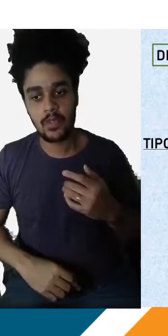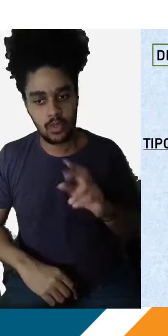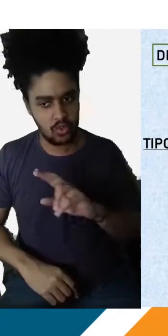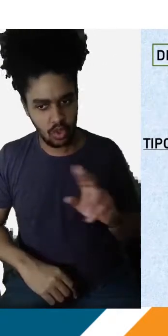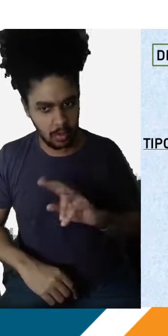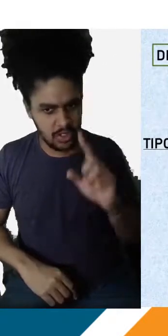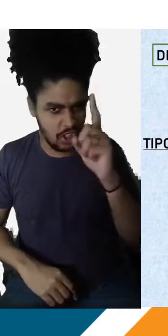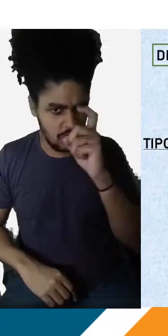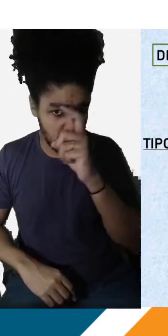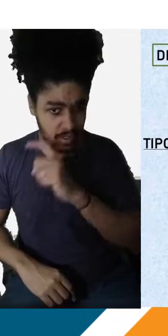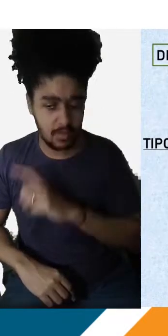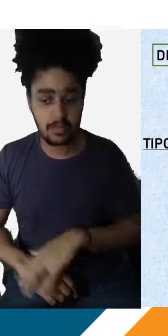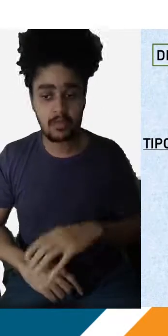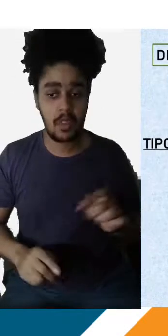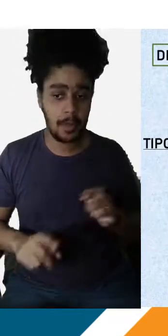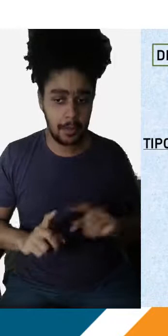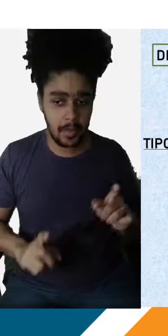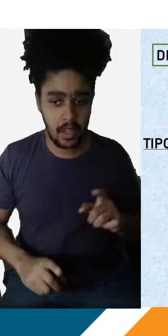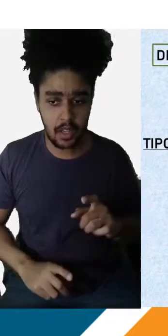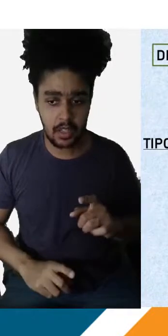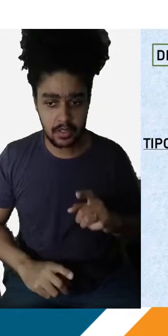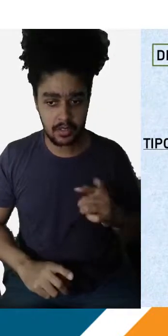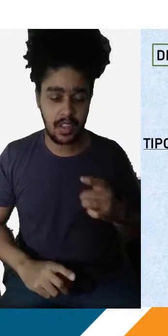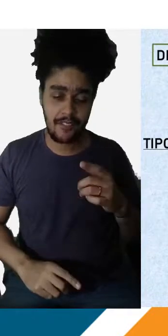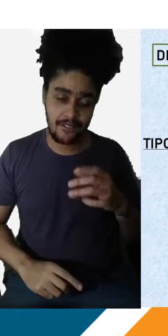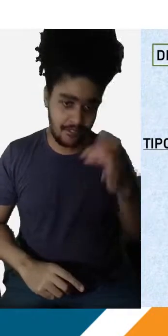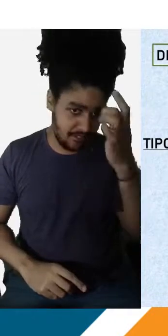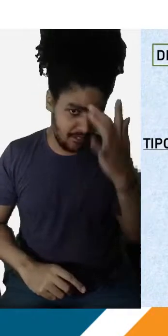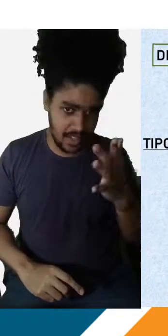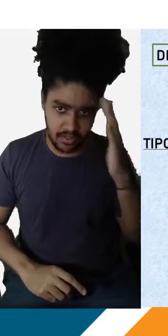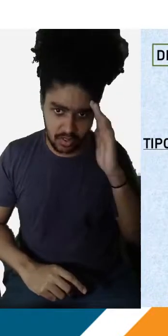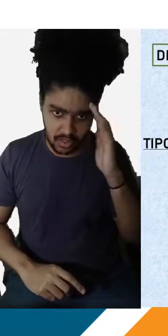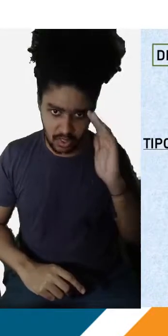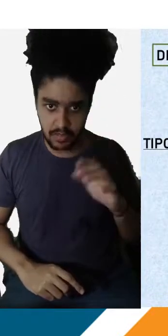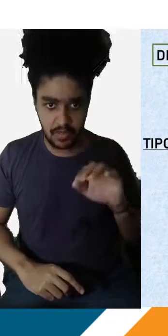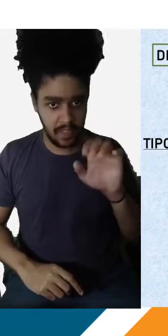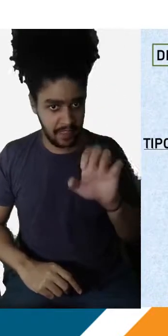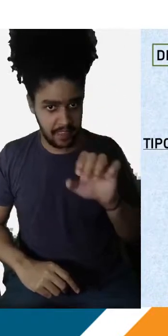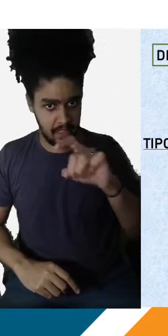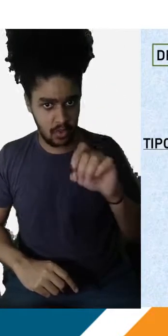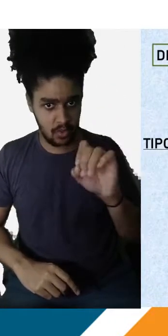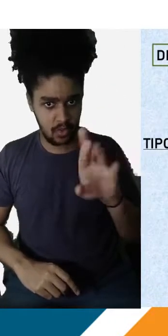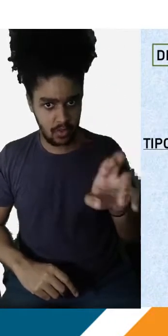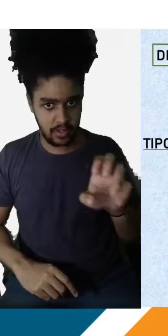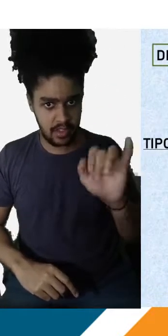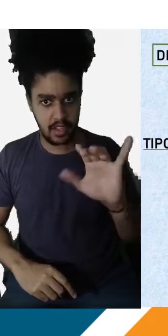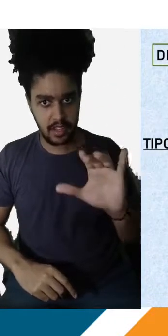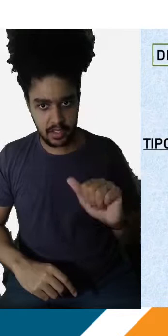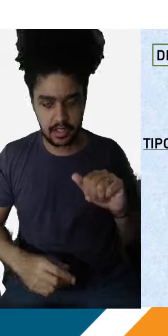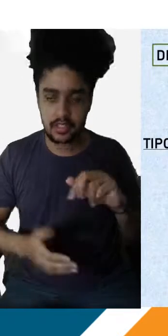Nomes difíceis, mas a definição é moleza. Vamos embora. Exorreica